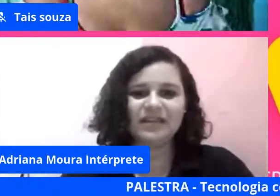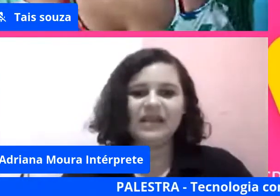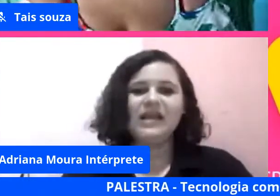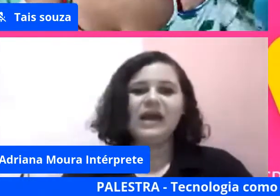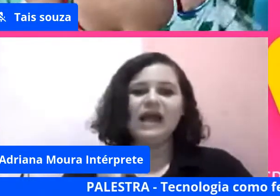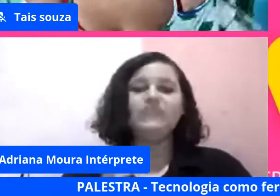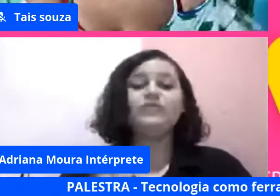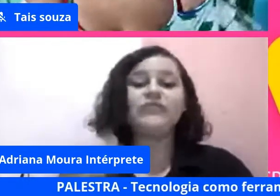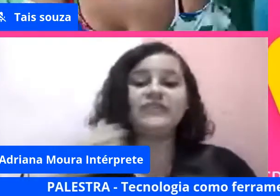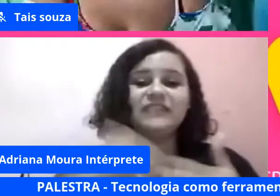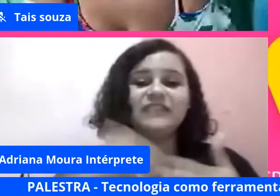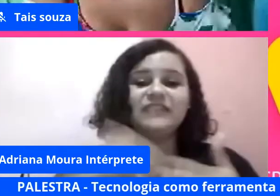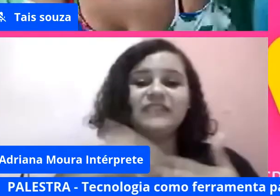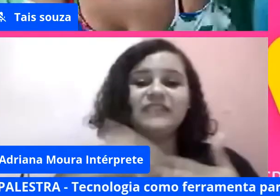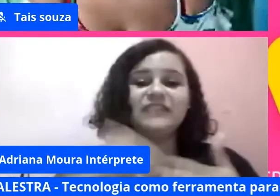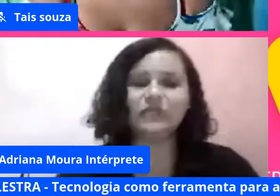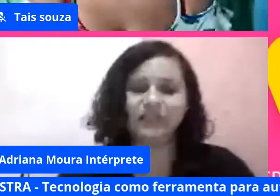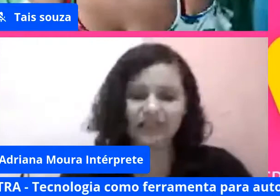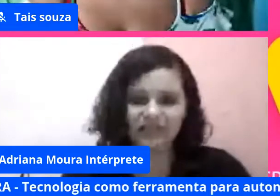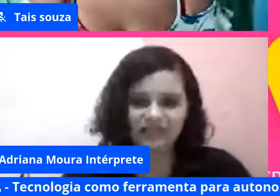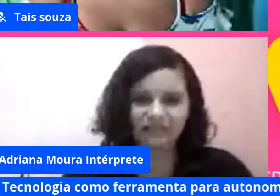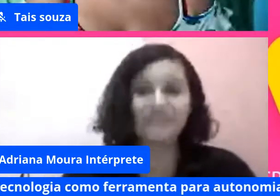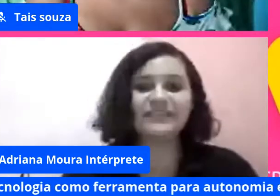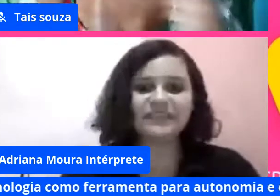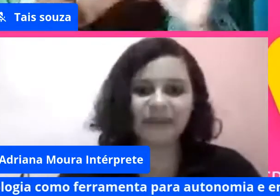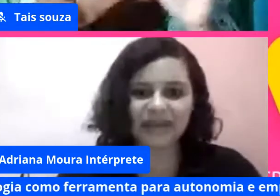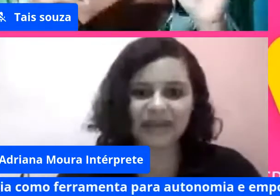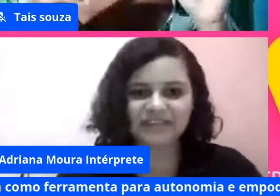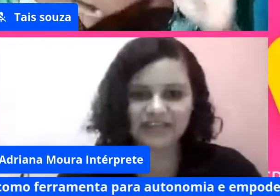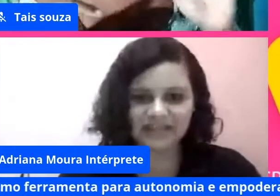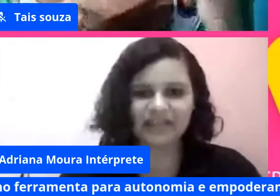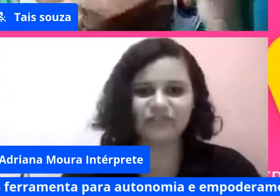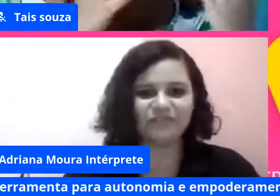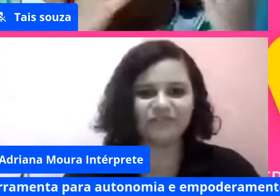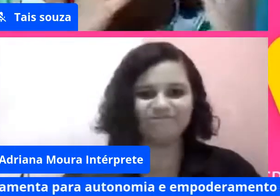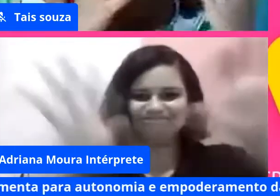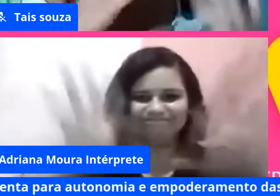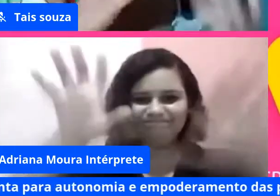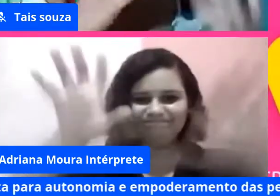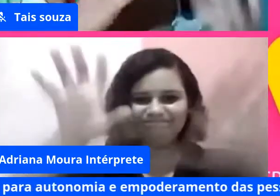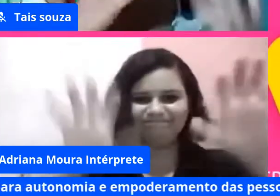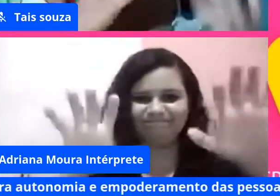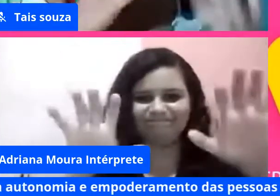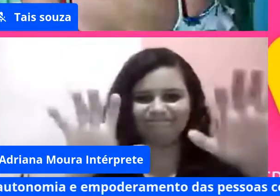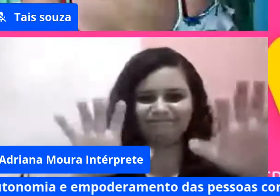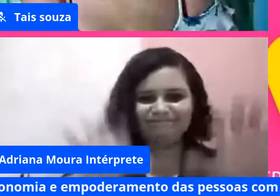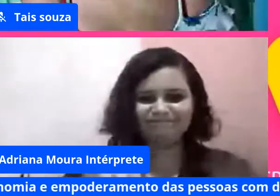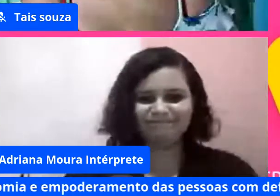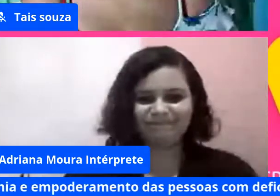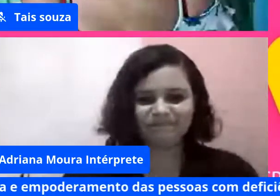as dificuldades que ele passou para poder vencer as barreiras que ele teve. Não, minha mãe